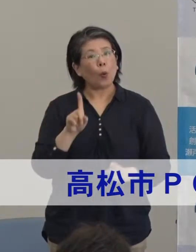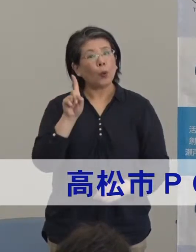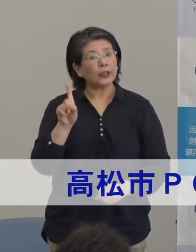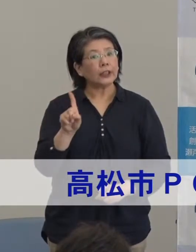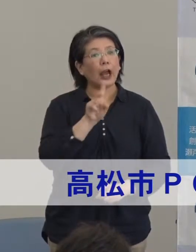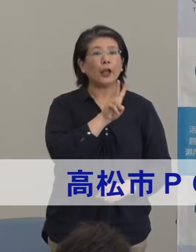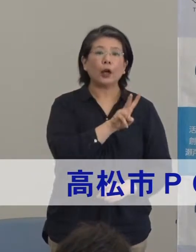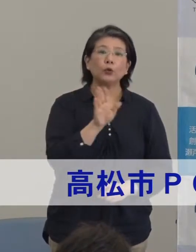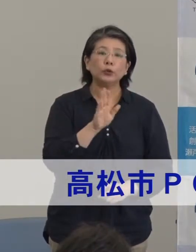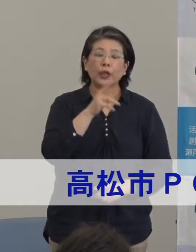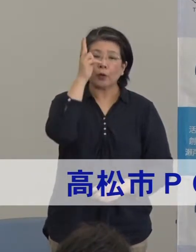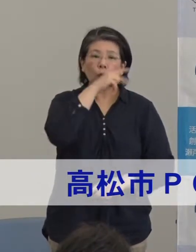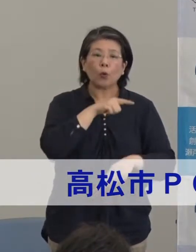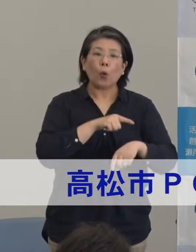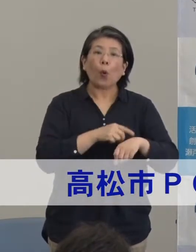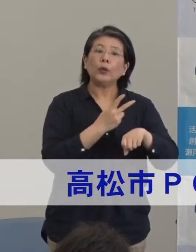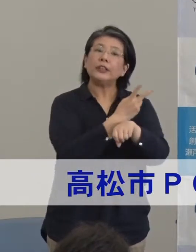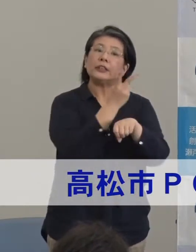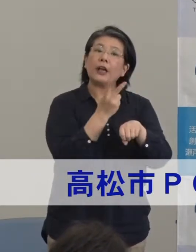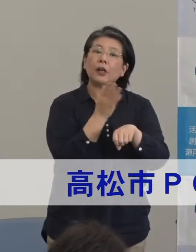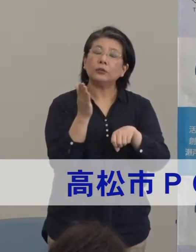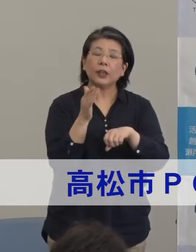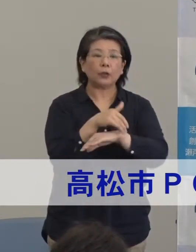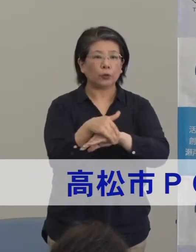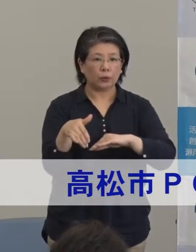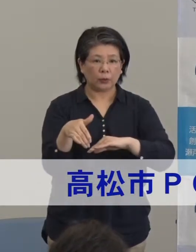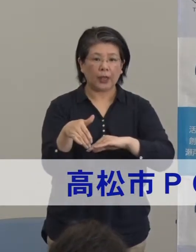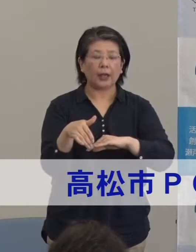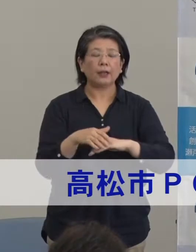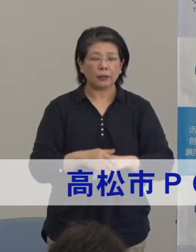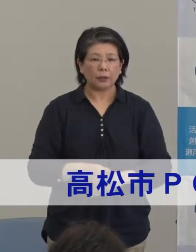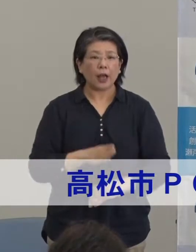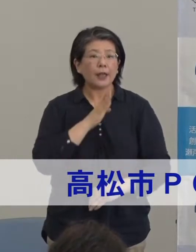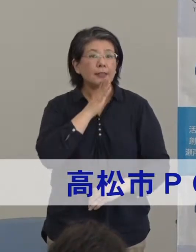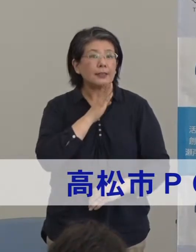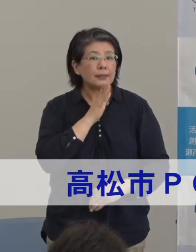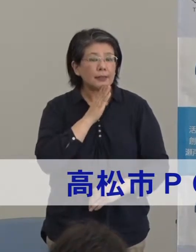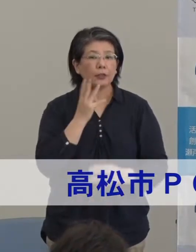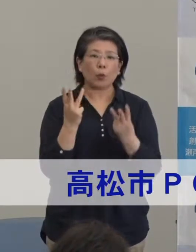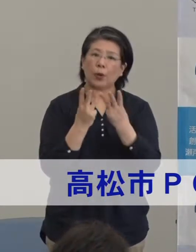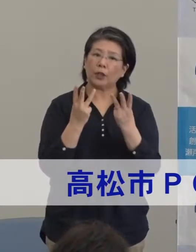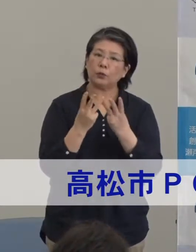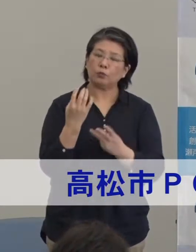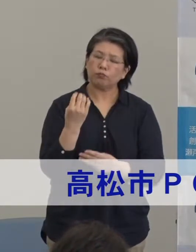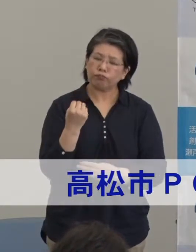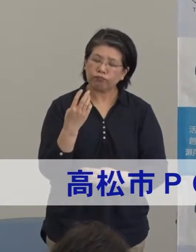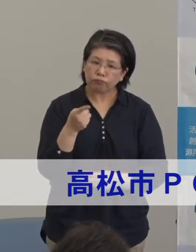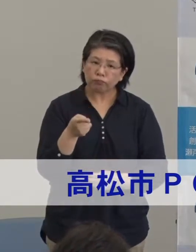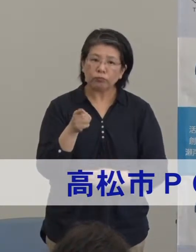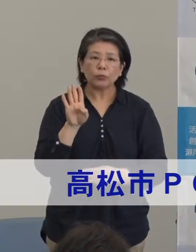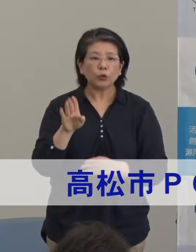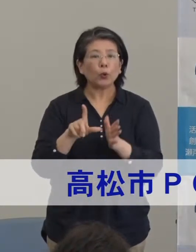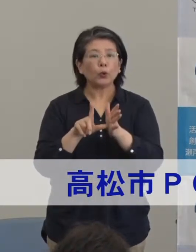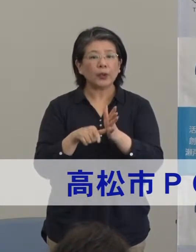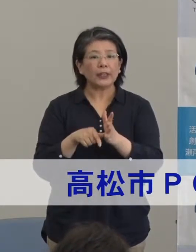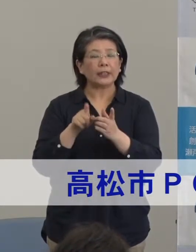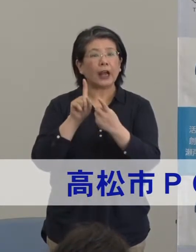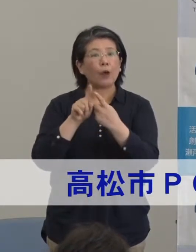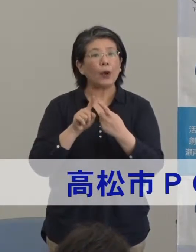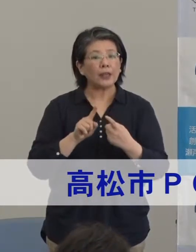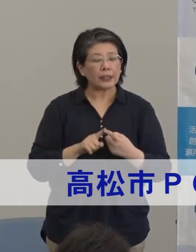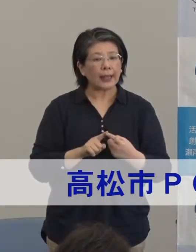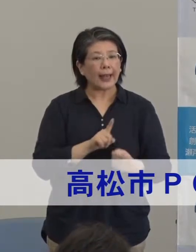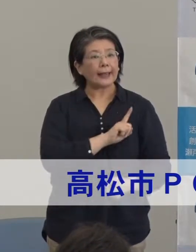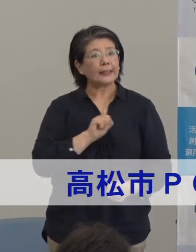度、午後の2時間を予定をいたしております。実施件数は、その状況にもよりますが、1日あたり10